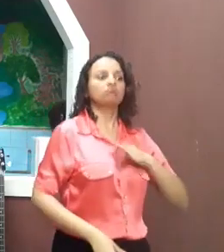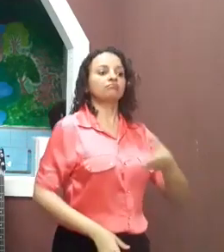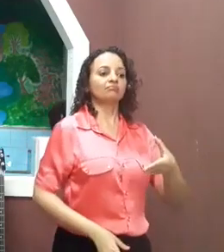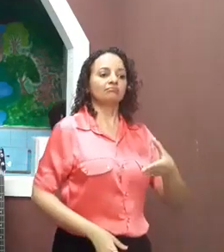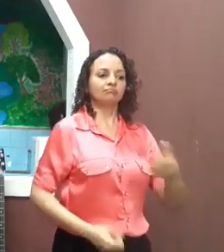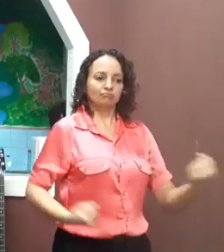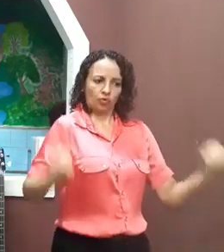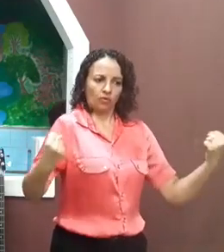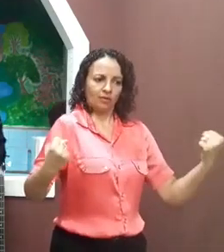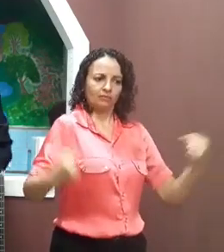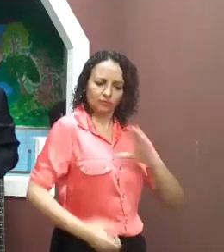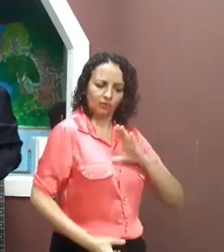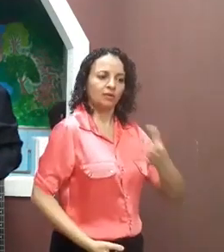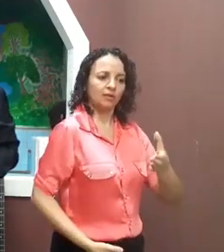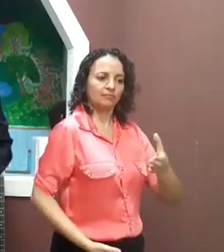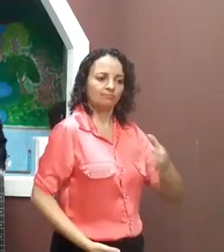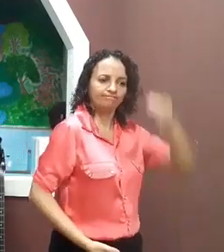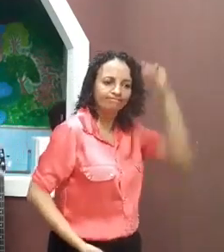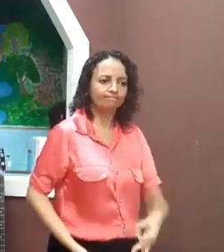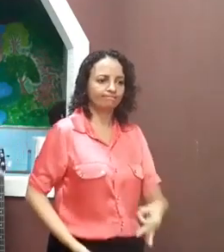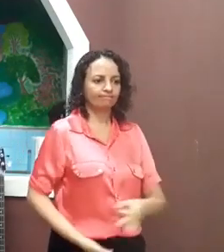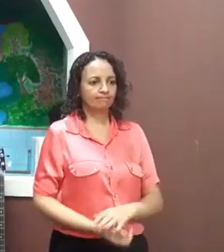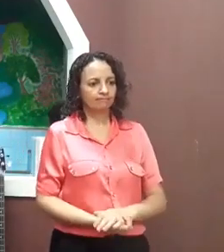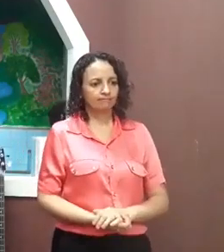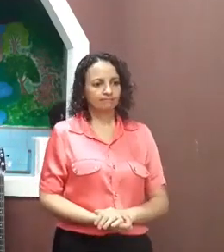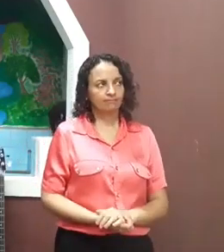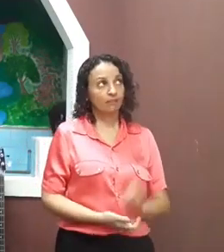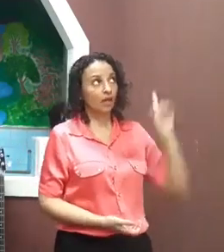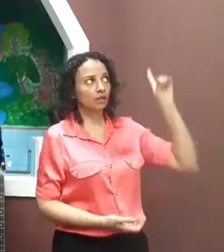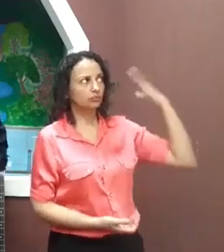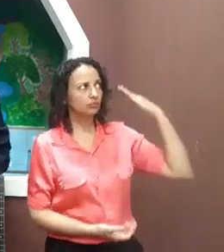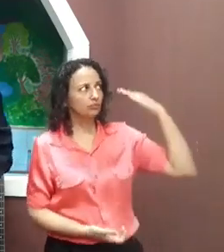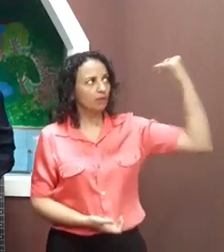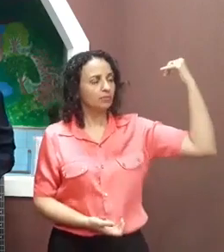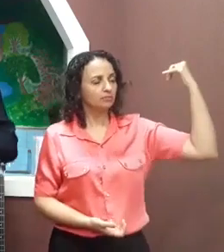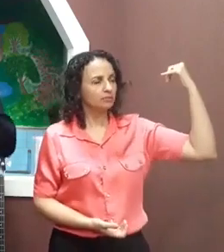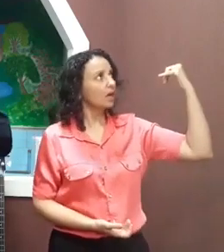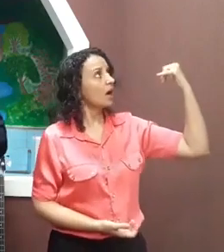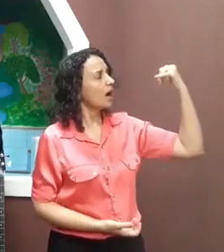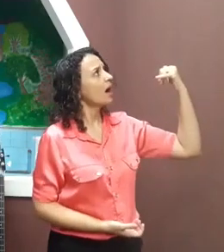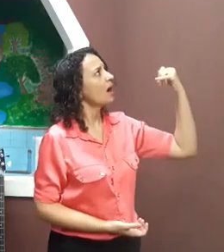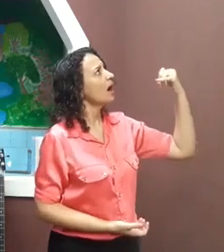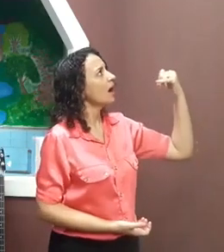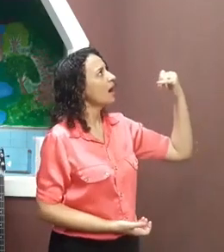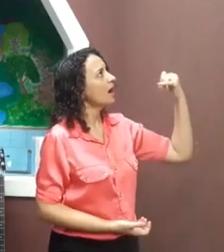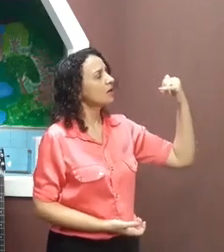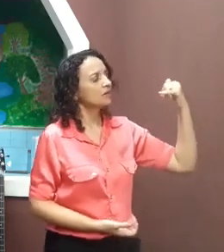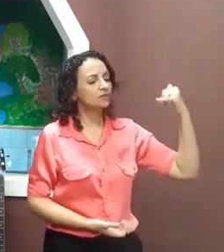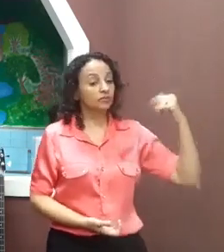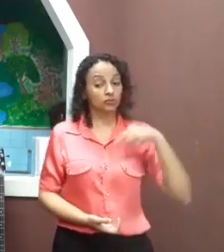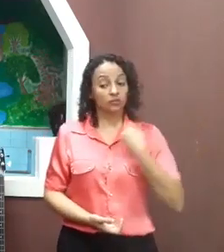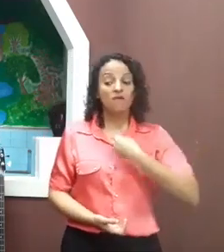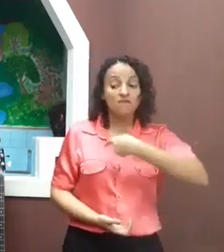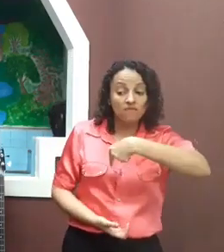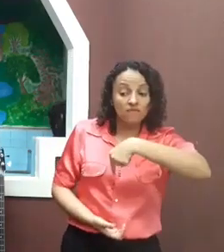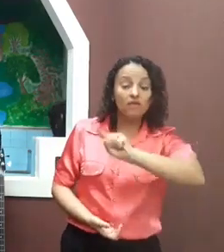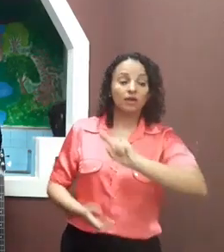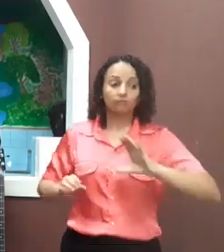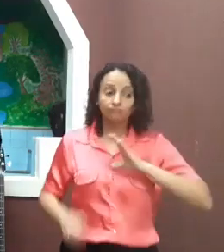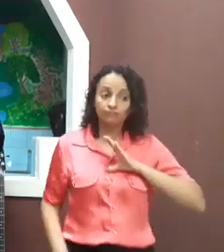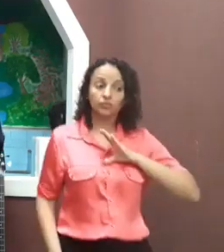Somos chamados e ordenados a, com coragem, envolver